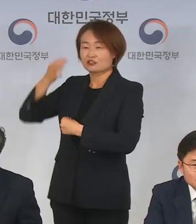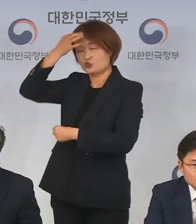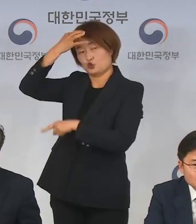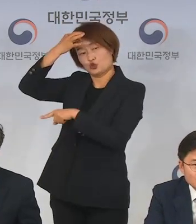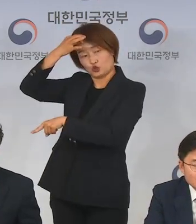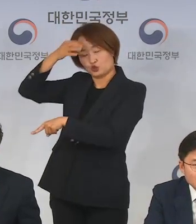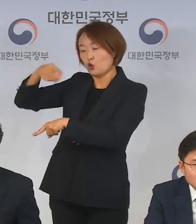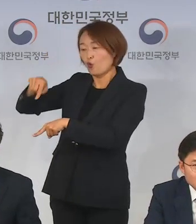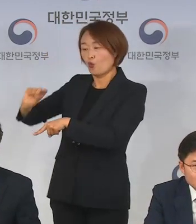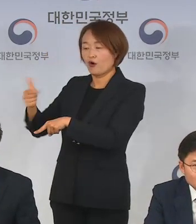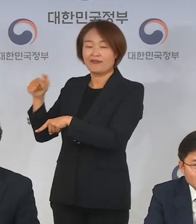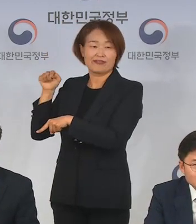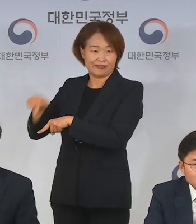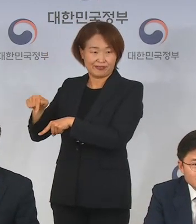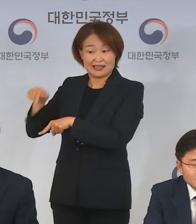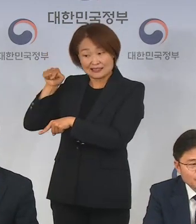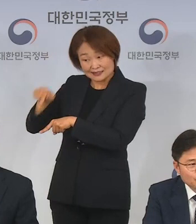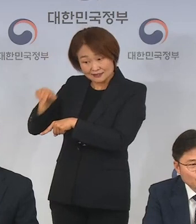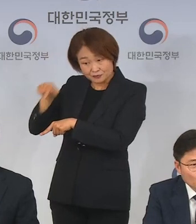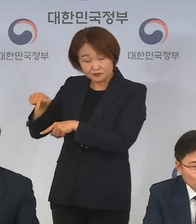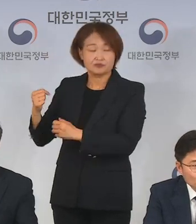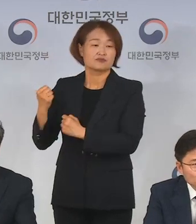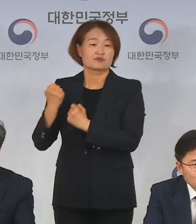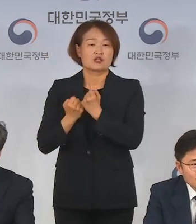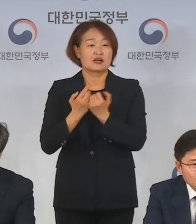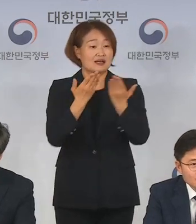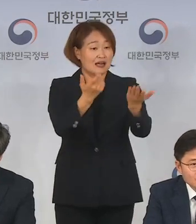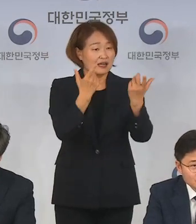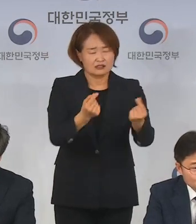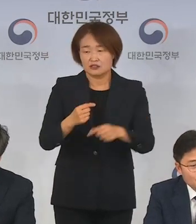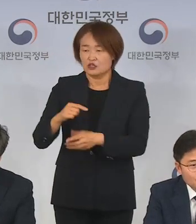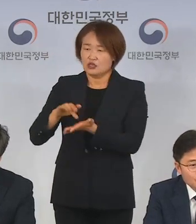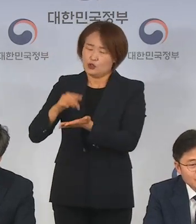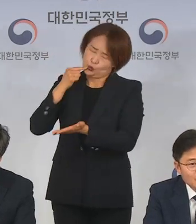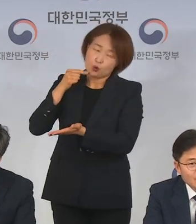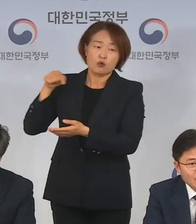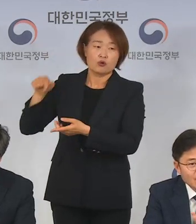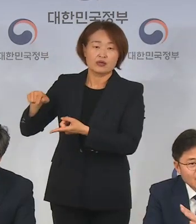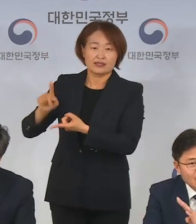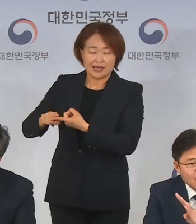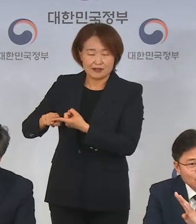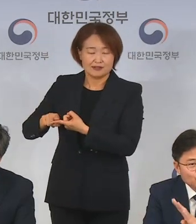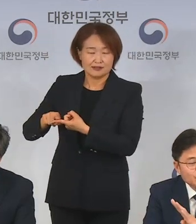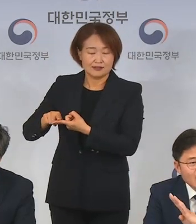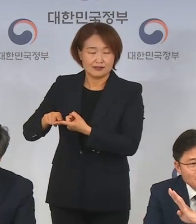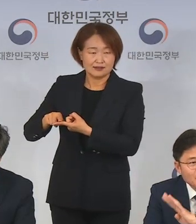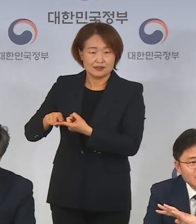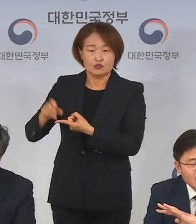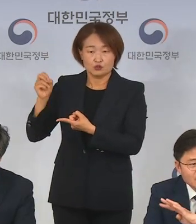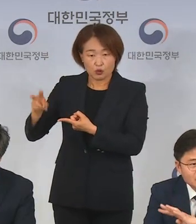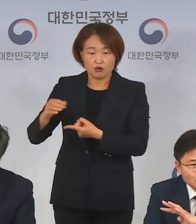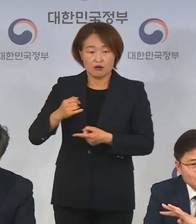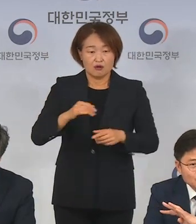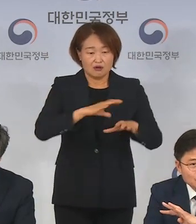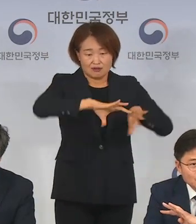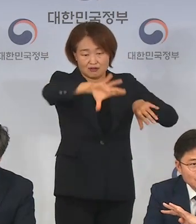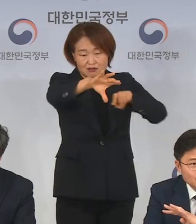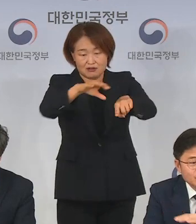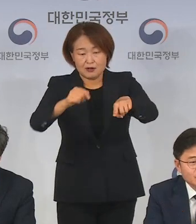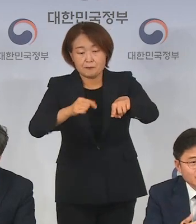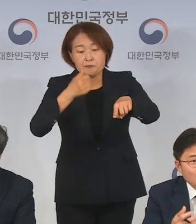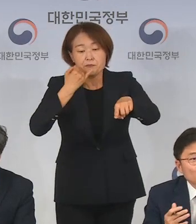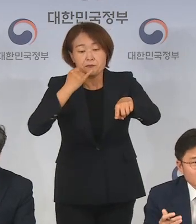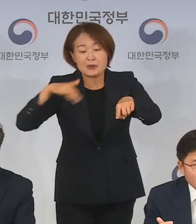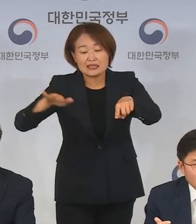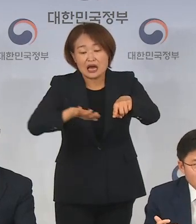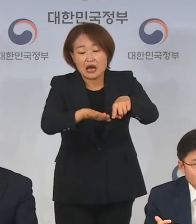원자로 안전기술원이 말씀드린 오염수와 관련된 시료 그다음에 후쿠시마 앞바다에 있는 시료를